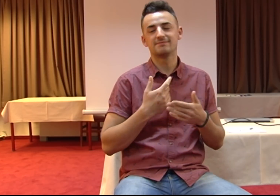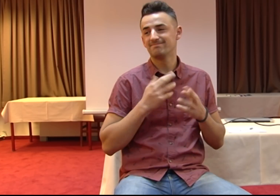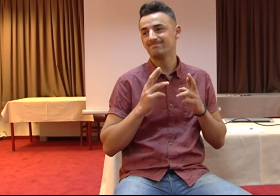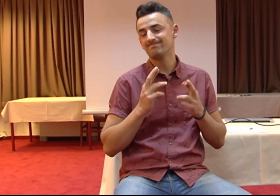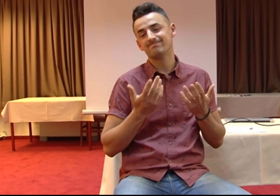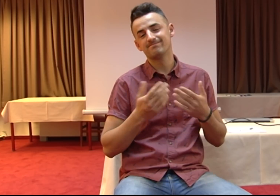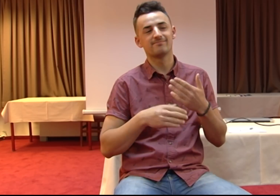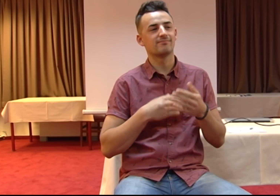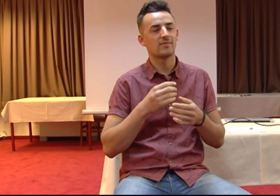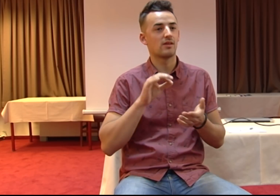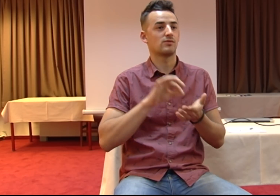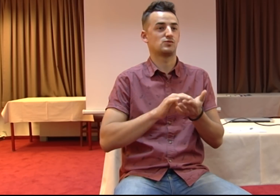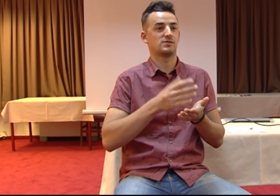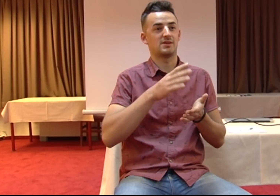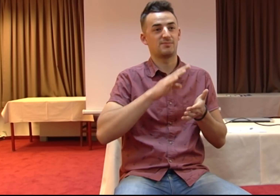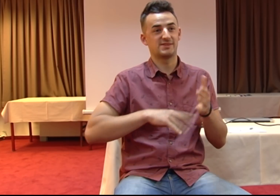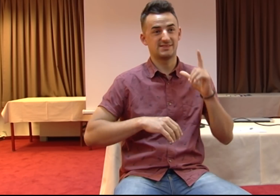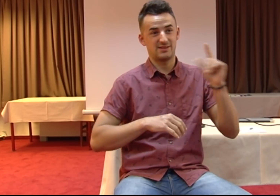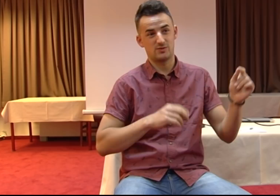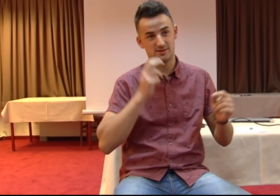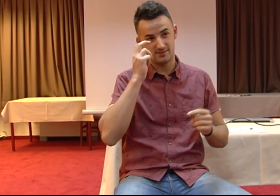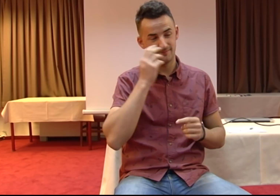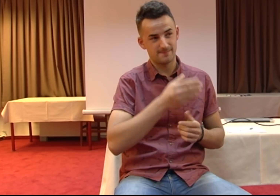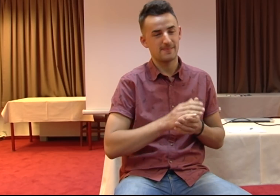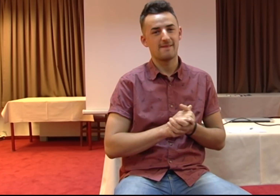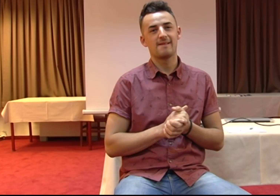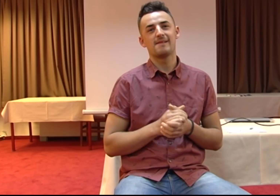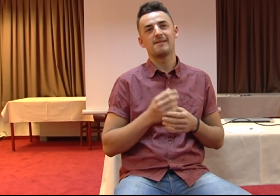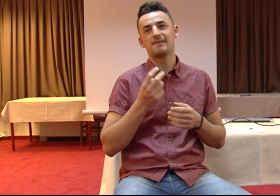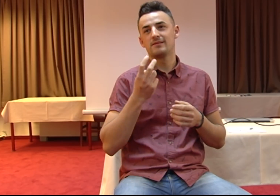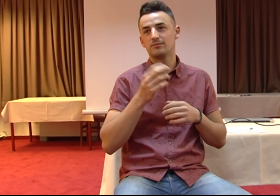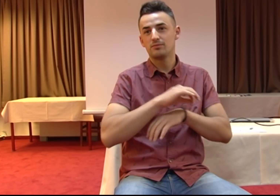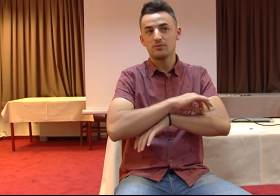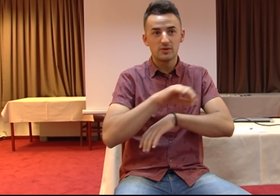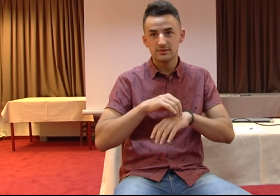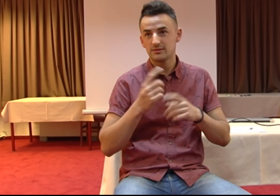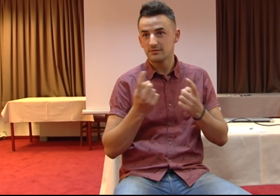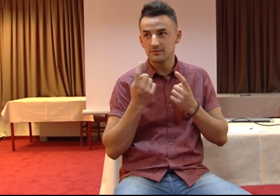отвори можноста да одам во Шпанија, во Барселона. И бев избран во проектот